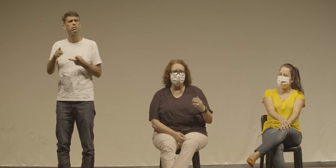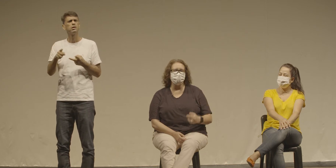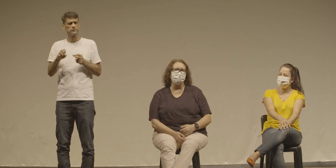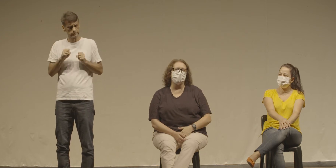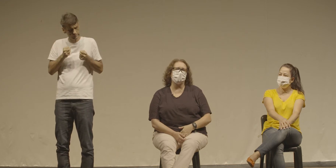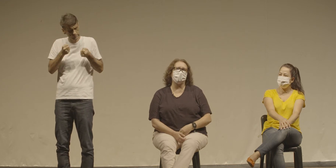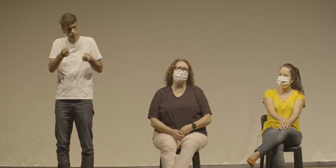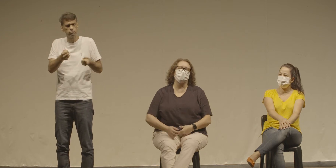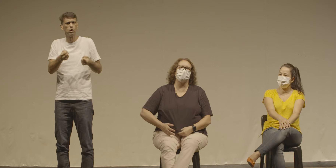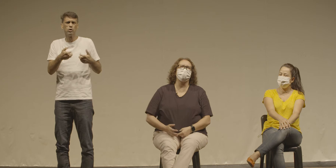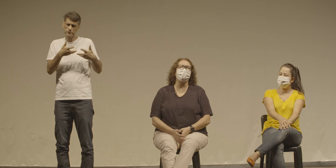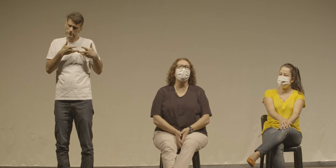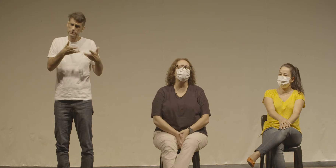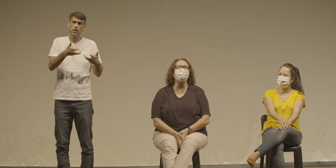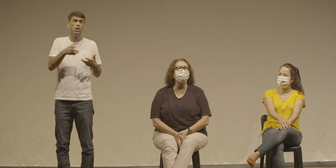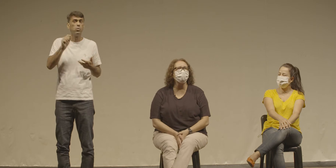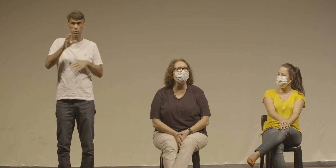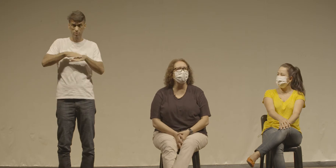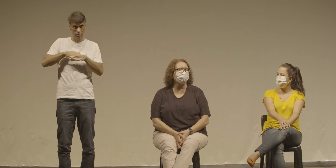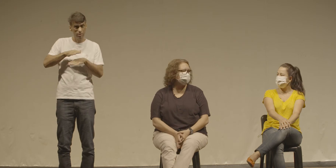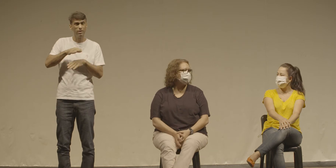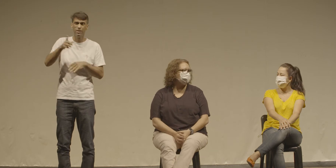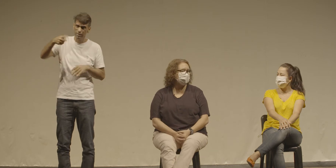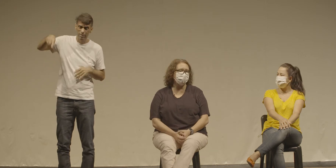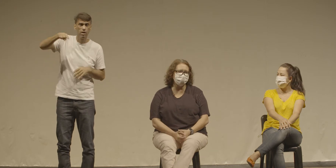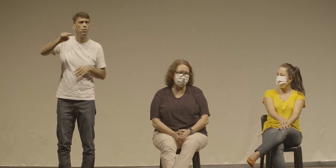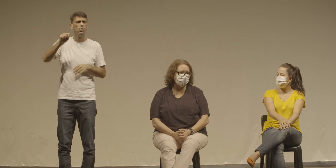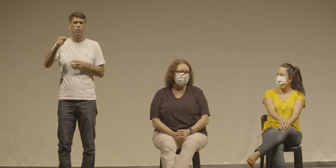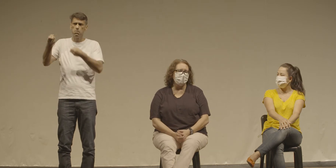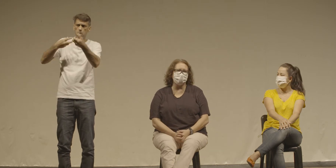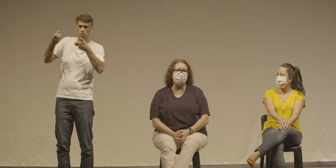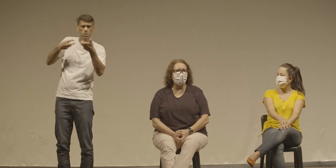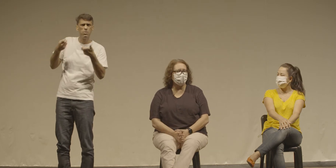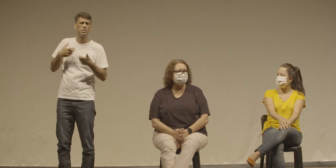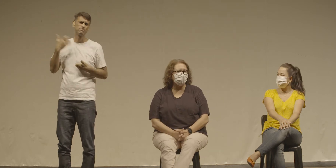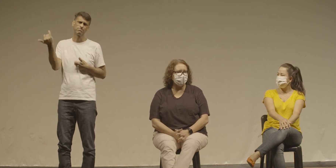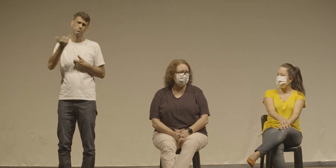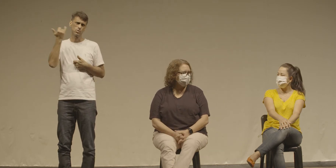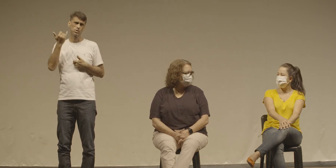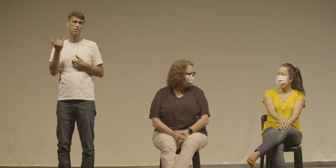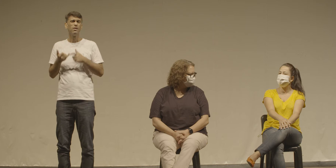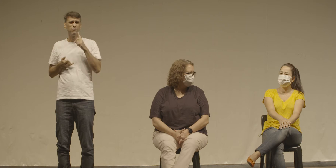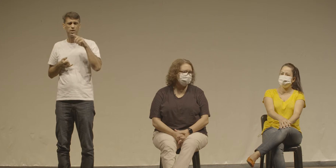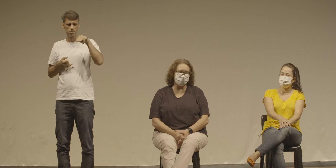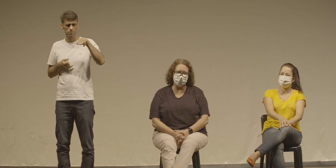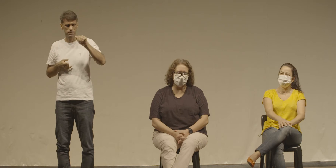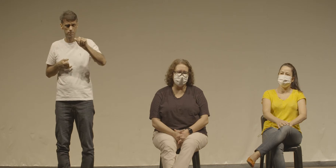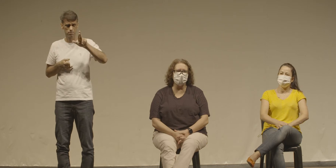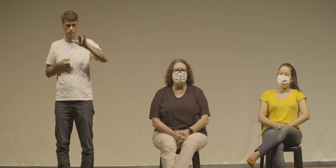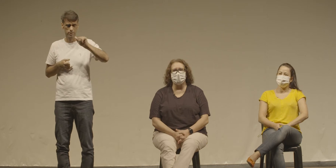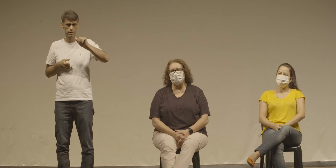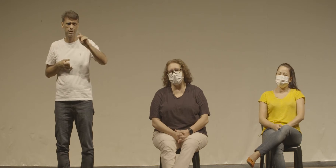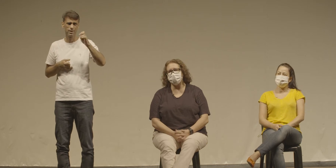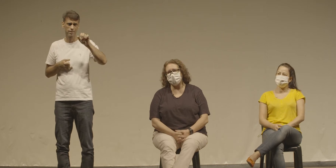dedicação e foi muito, muito, muito importante para a gente ouvir da boca de Maria Helena, por exemplo, e de